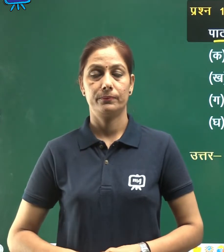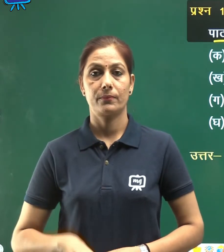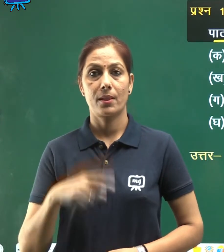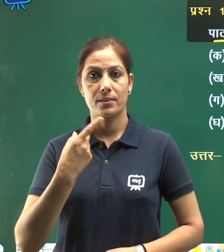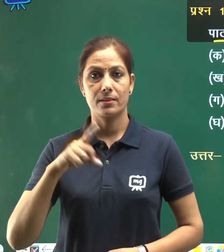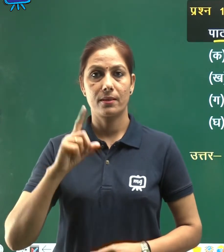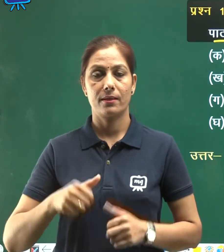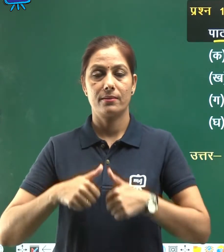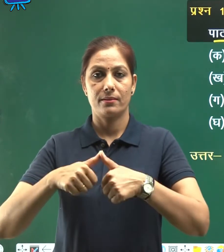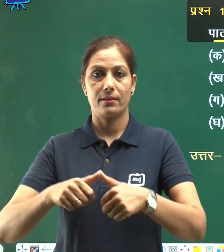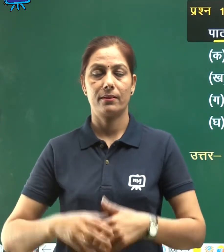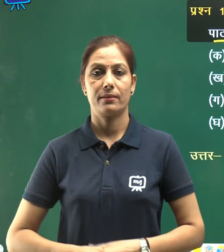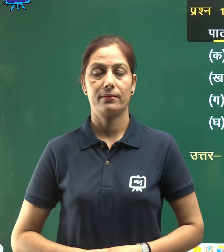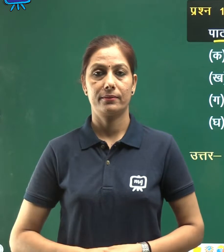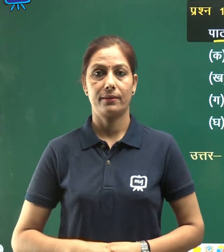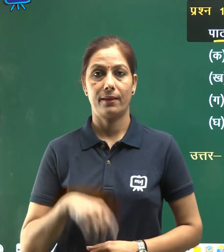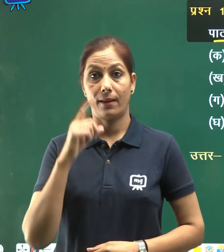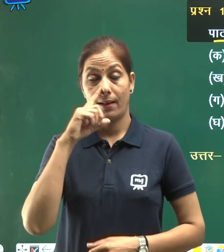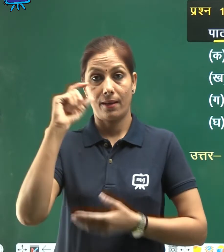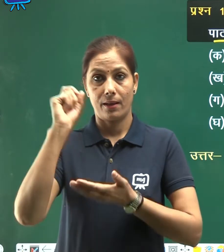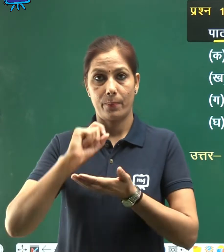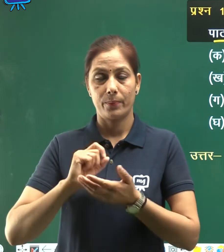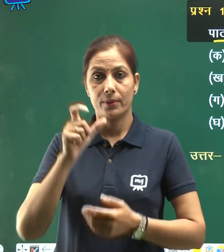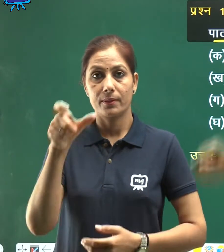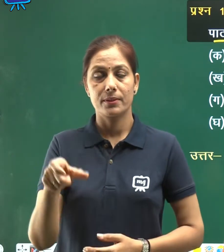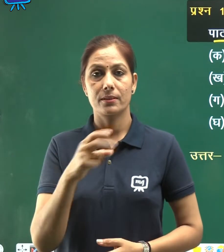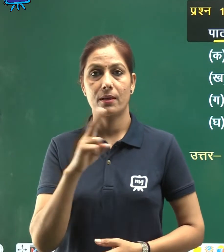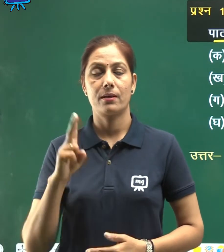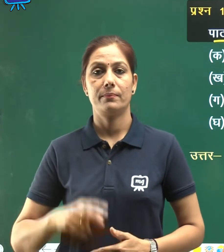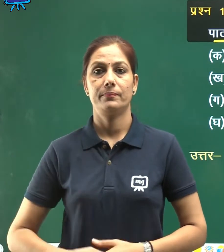सही उत्तर है कृष्णा सोबती।